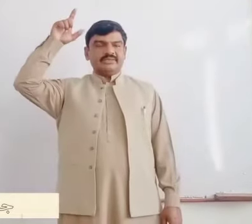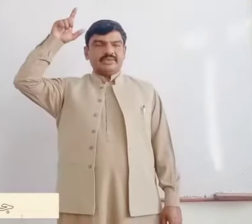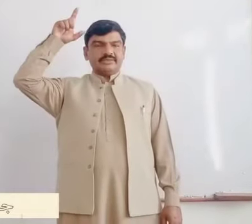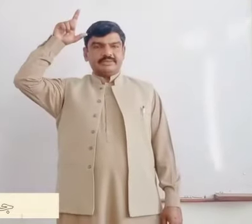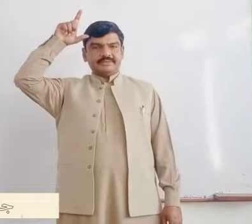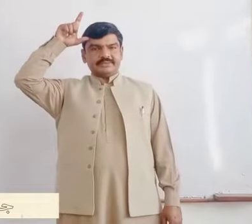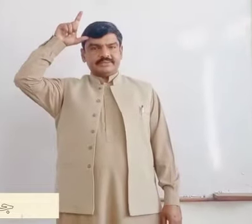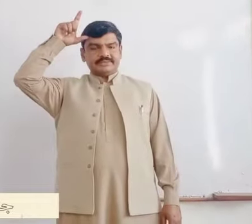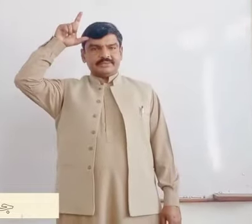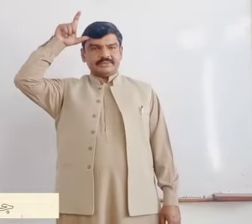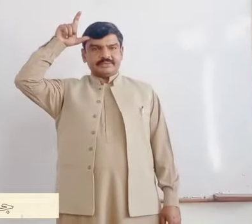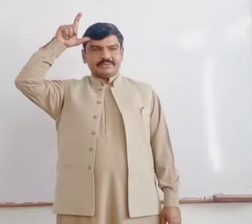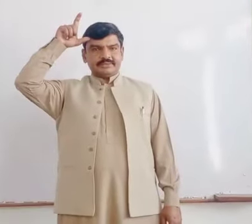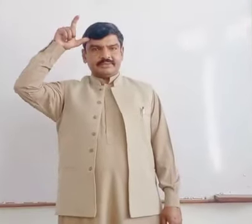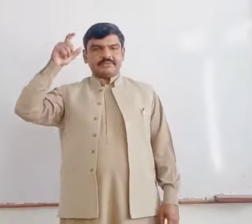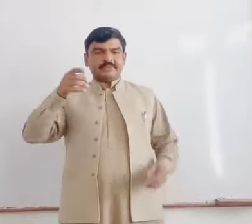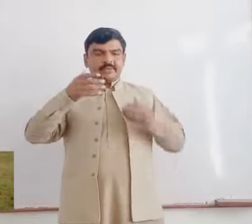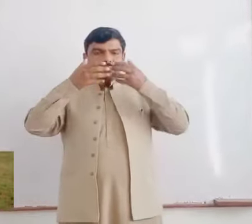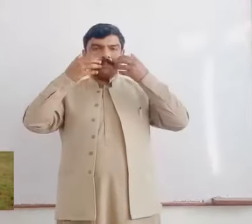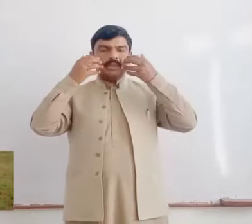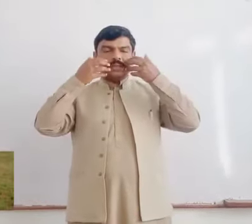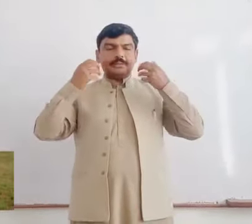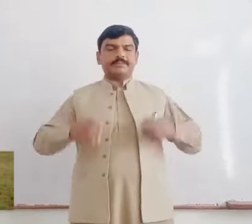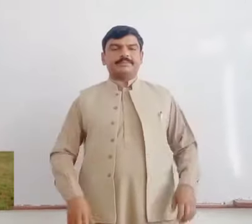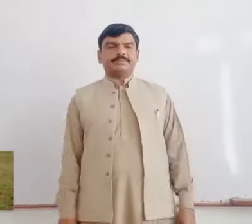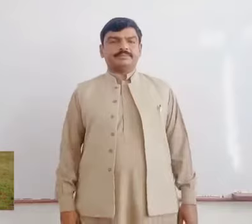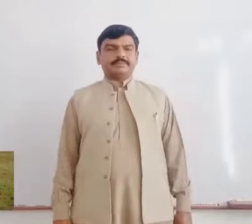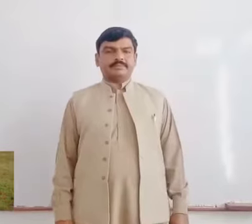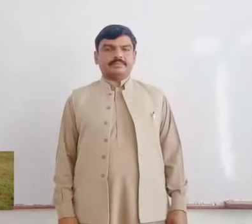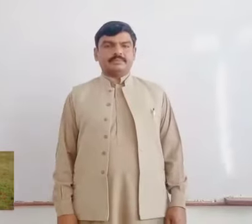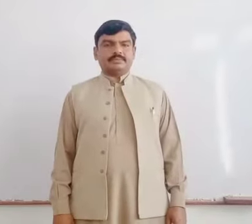जानवर, बिल्ली, बिल्ली, गाय,